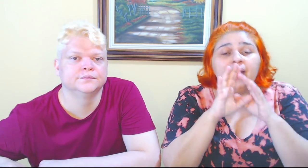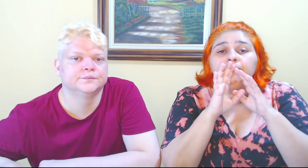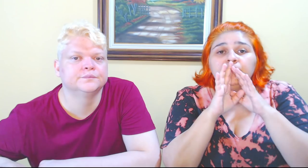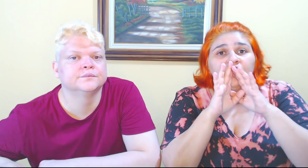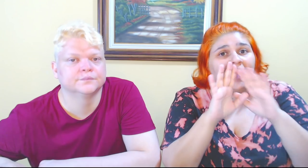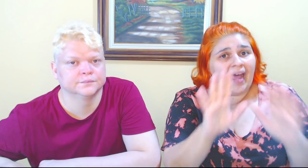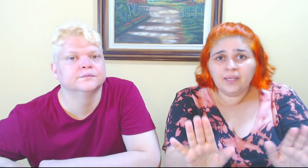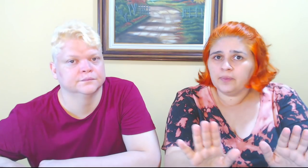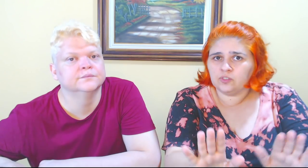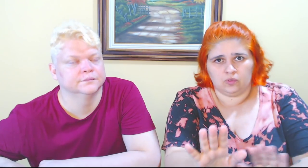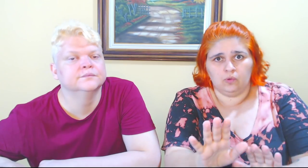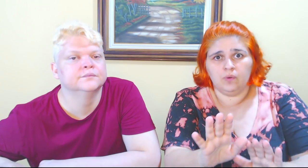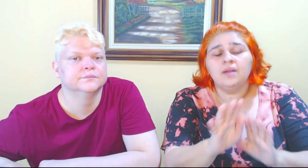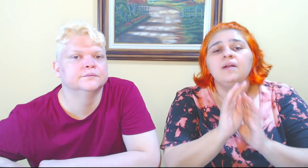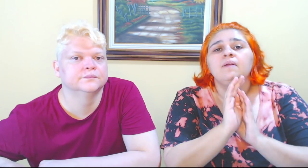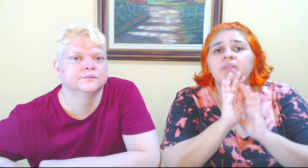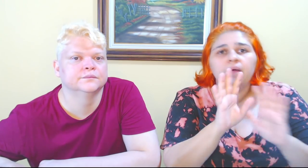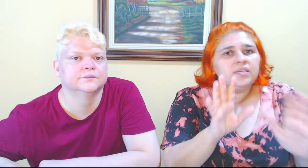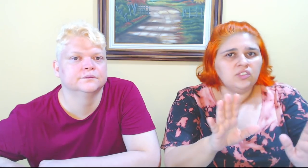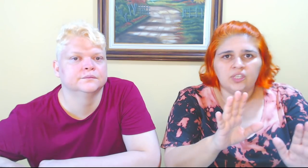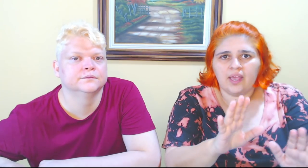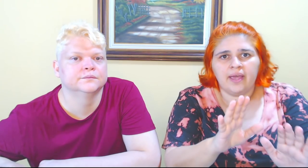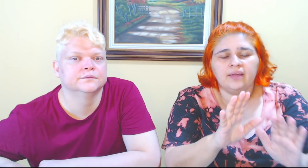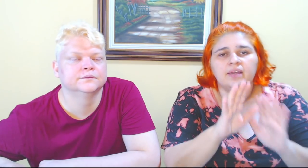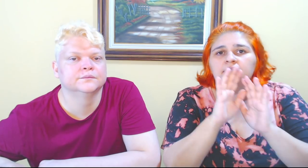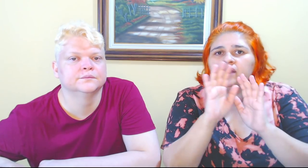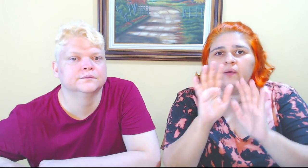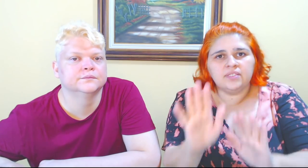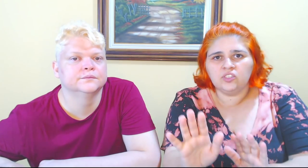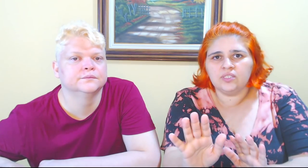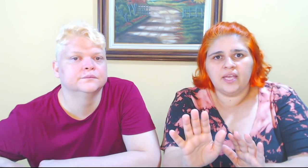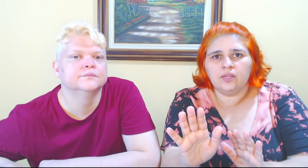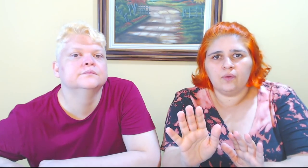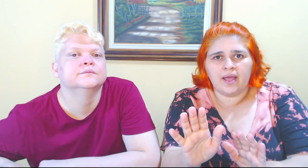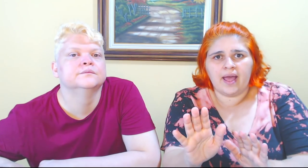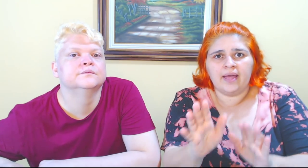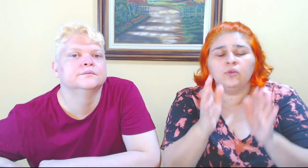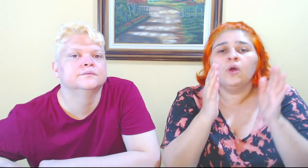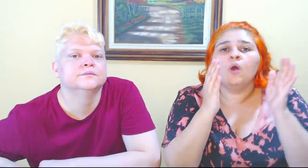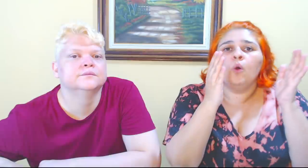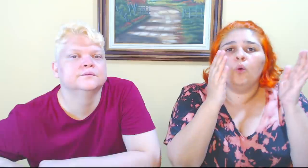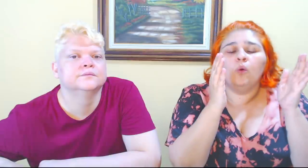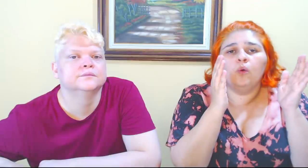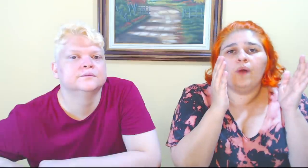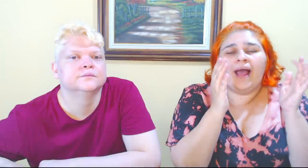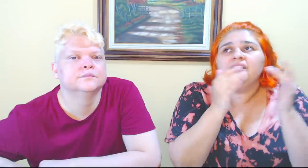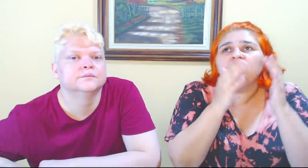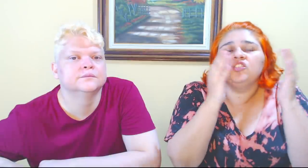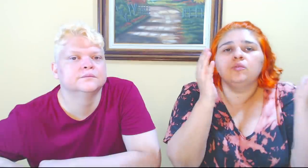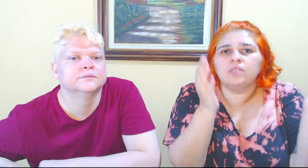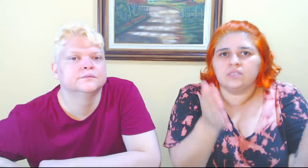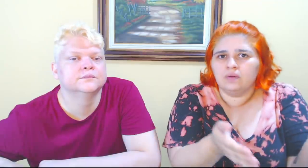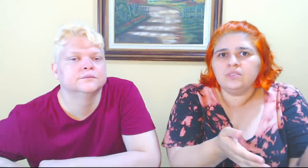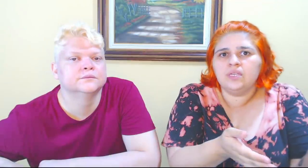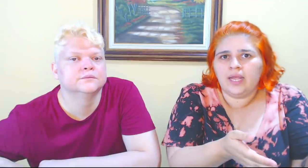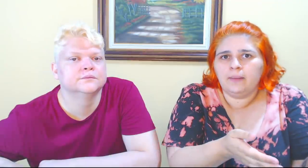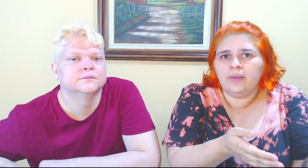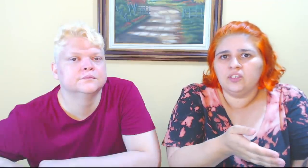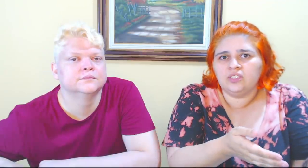de cada pessoa Não existe regra Não existe certo ou errado A instituição cinema está